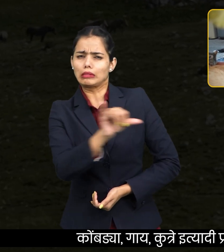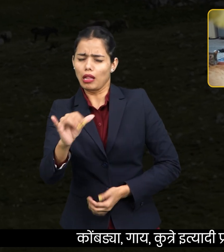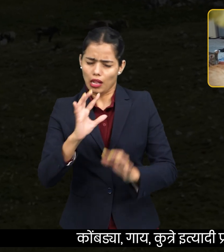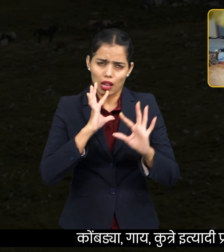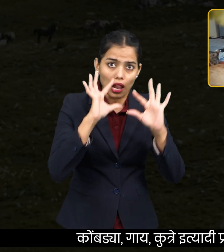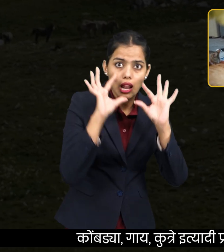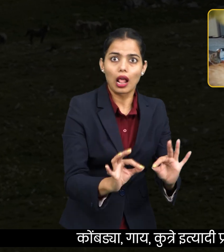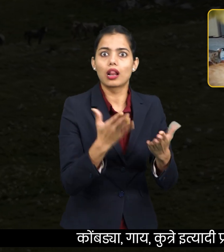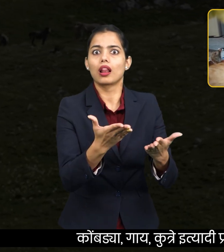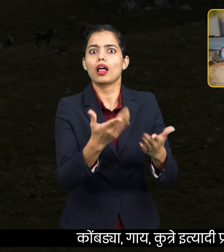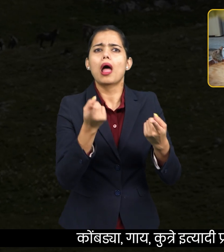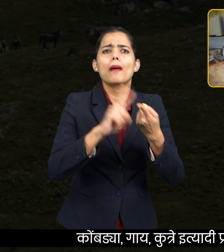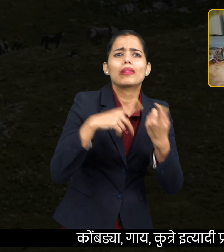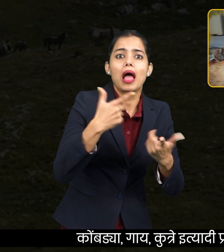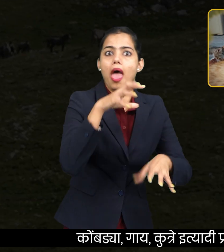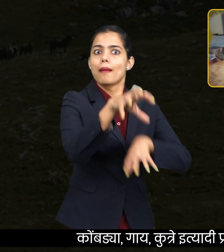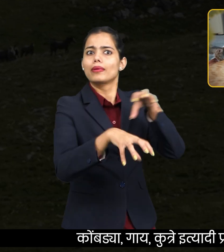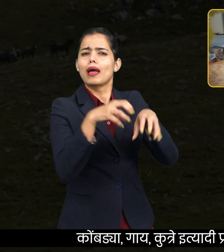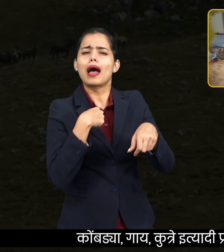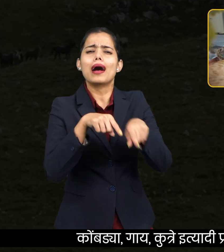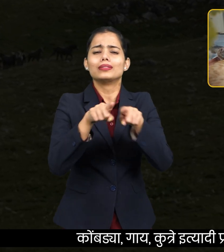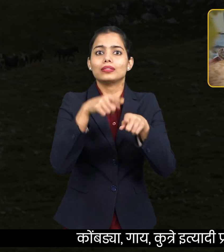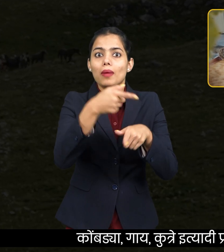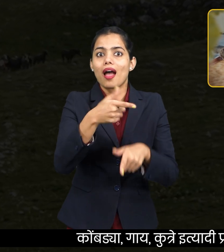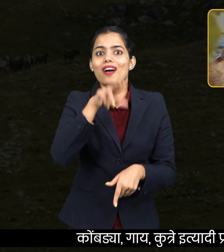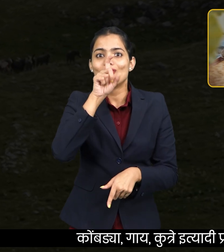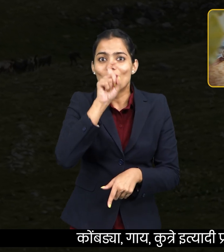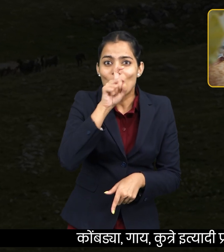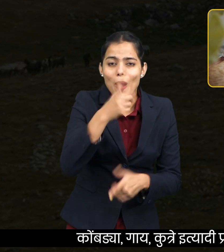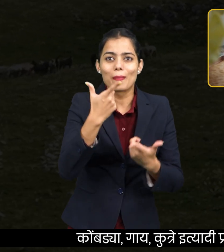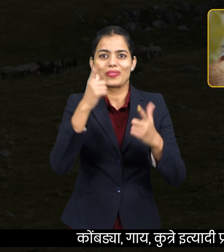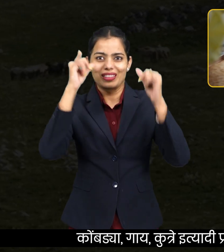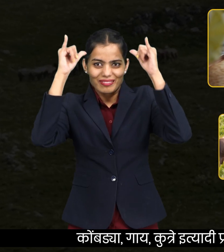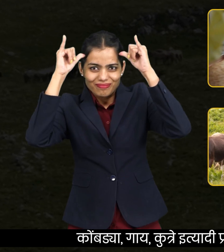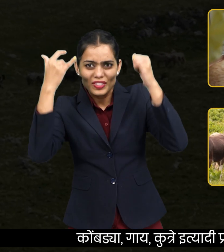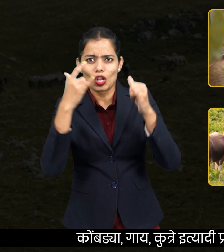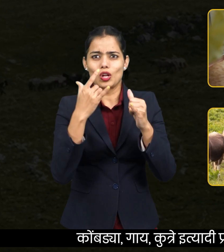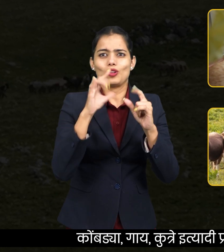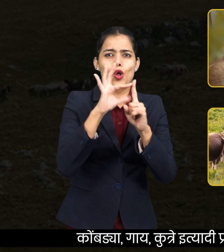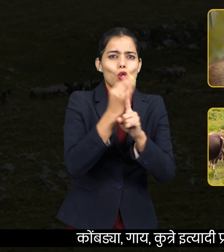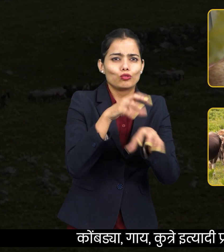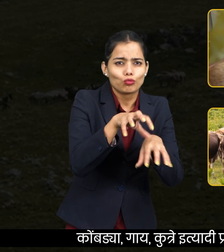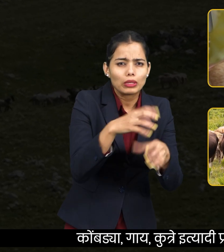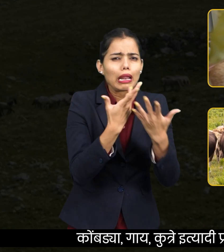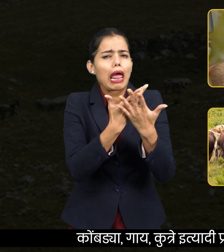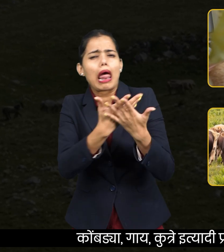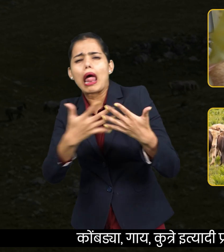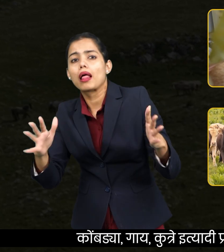कोंबड्या, गाय, कुत्रे इत्यादी प्राण्यांच्या बाबतीत आणि आंबा, गहू,